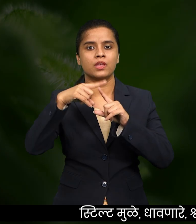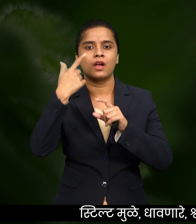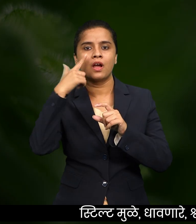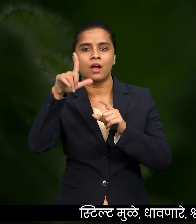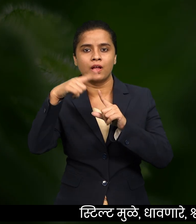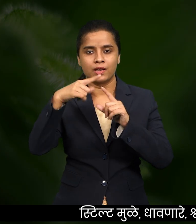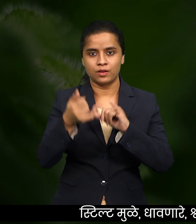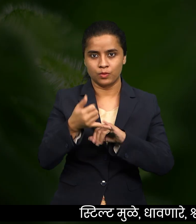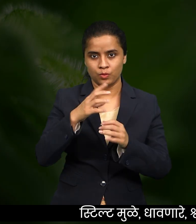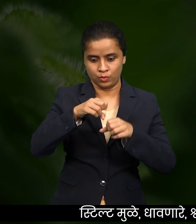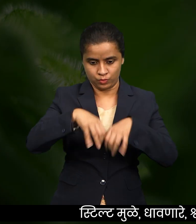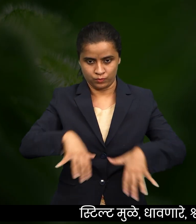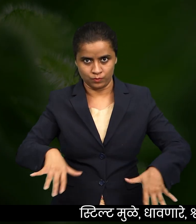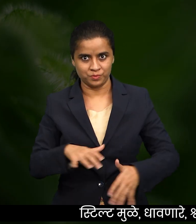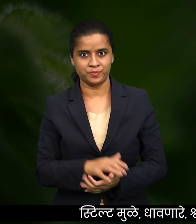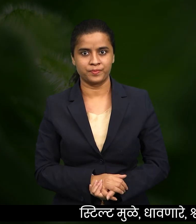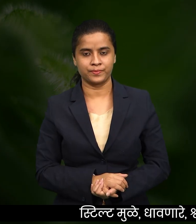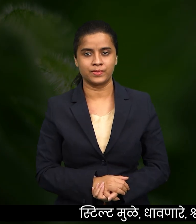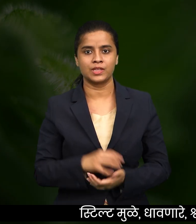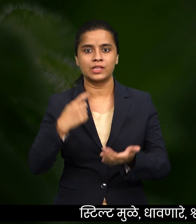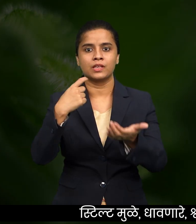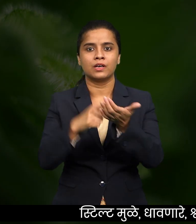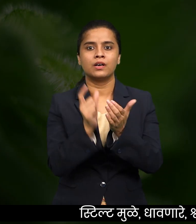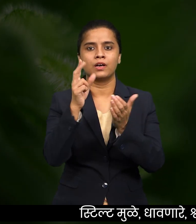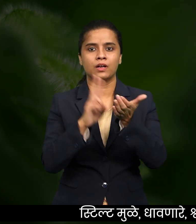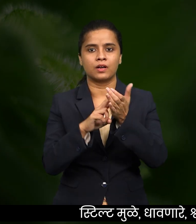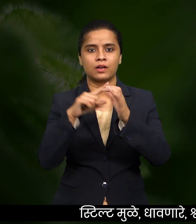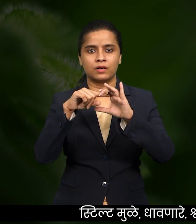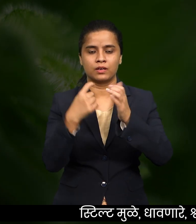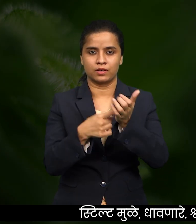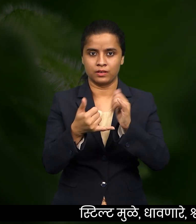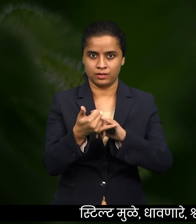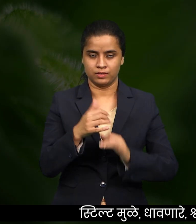श्वास घेणारे मुळे, न्यूमटोफोर इत्यादी.